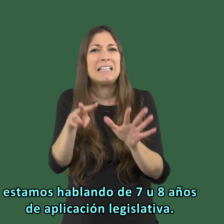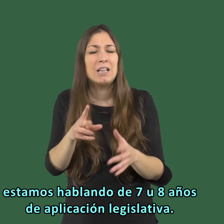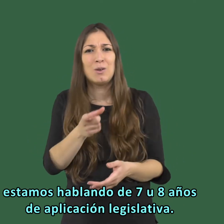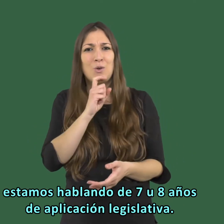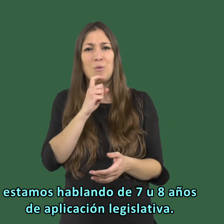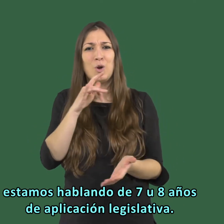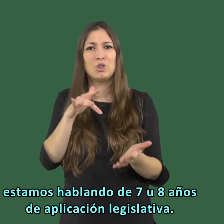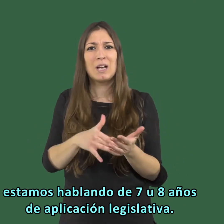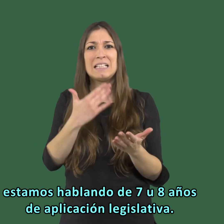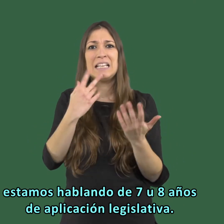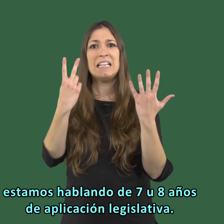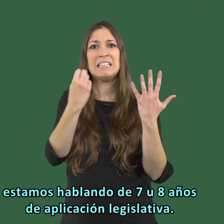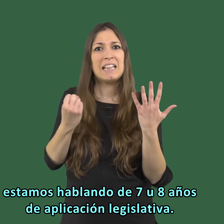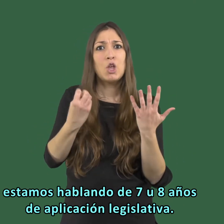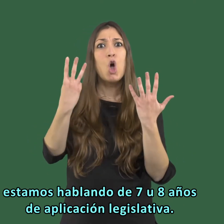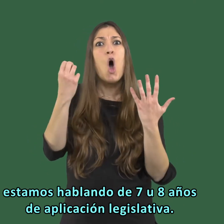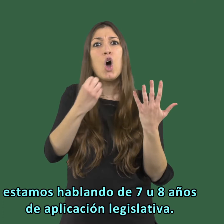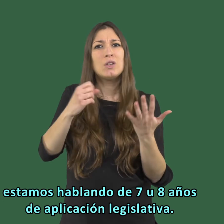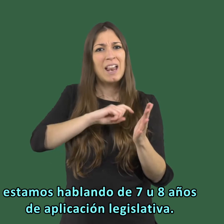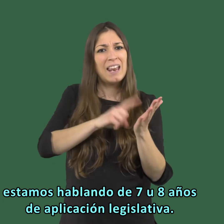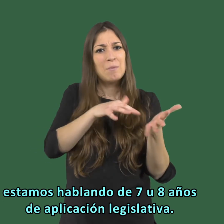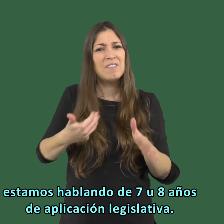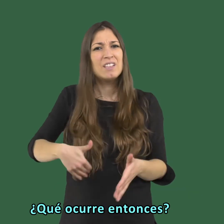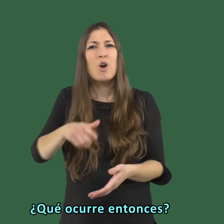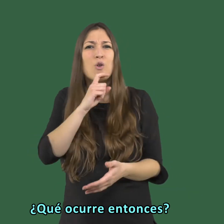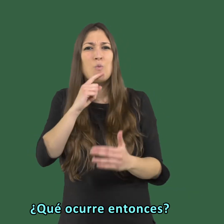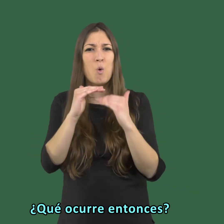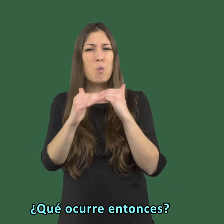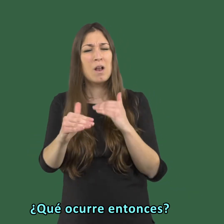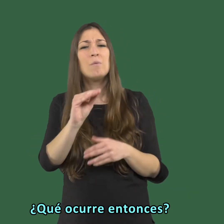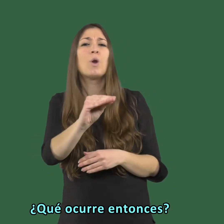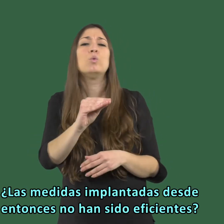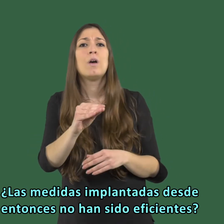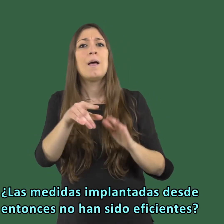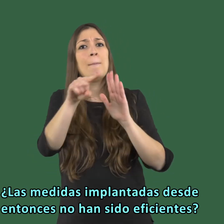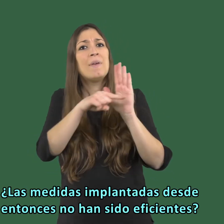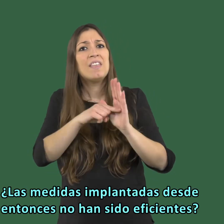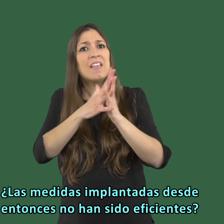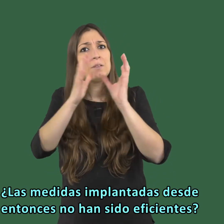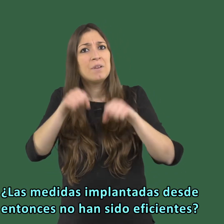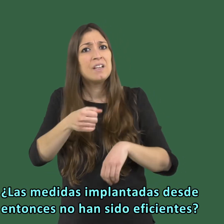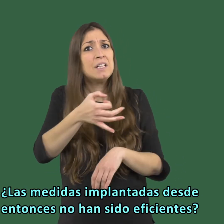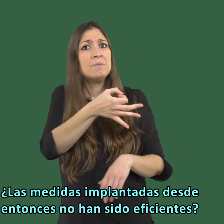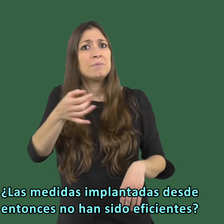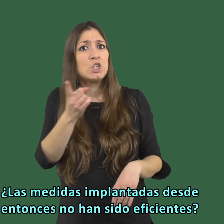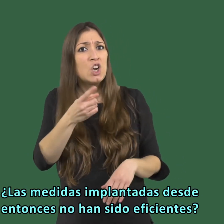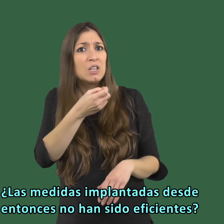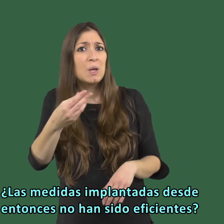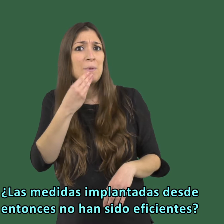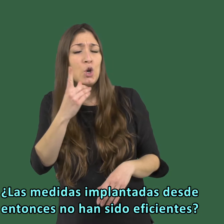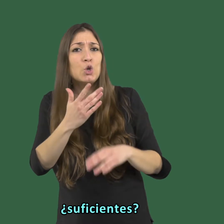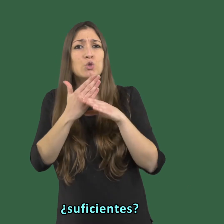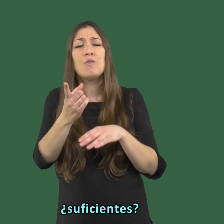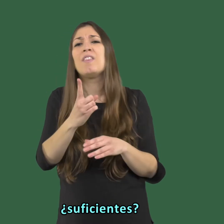decir, estamos hablando de 7 u 8 años de aplicación legislativa. ¿Qué ocurre entonces? ¿Las medidas implantadas no han sido